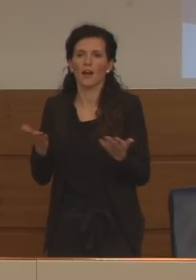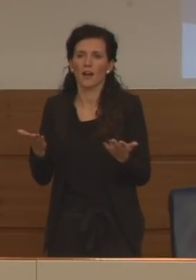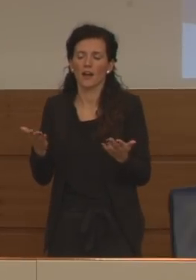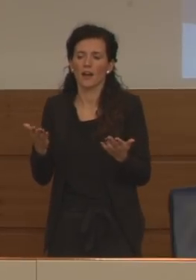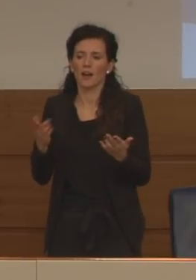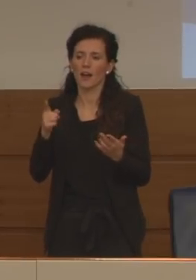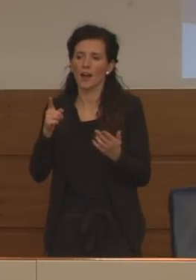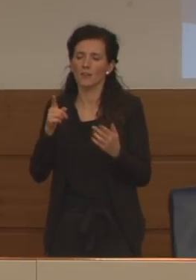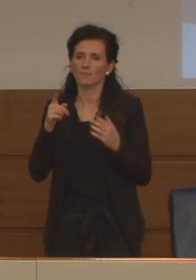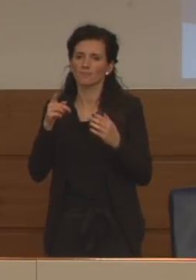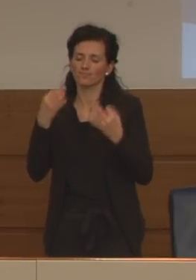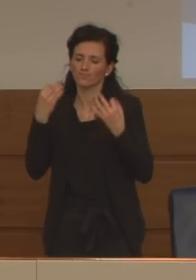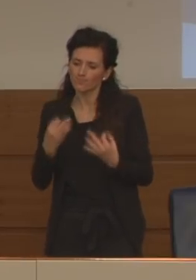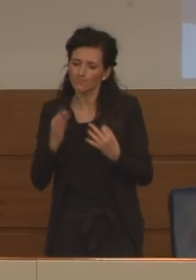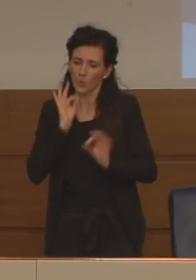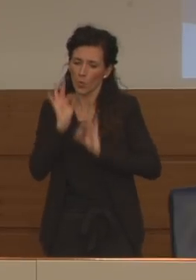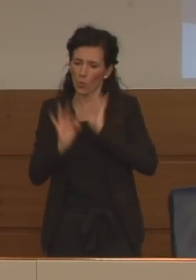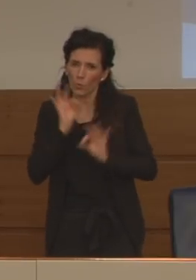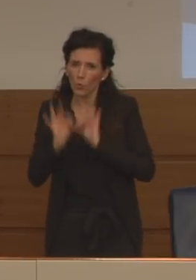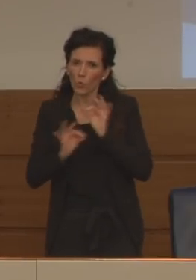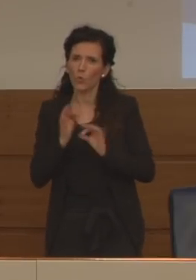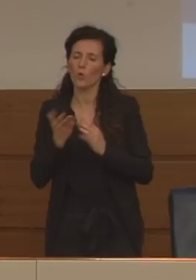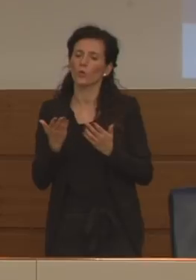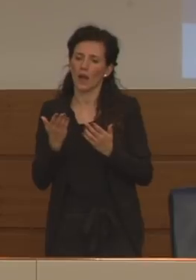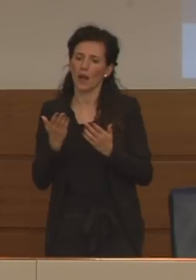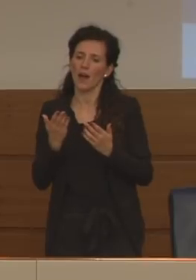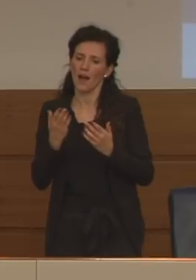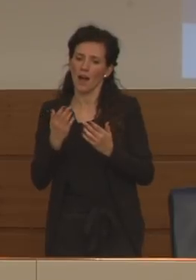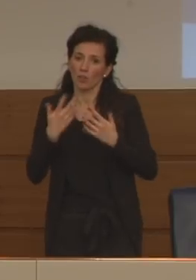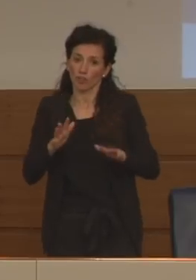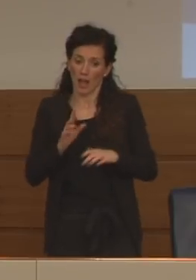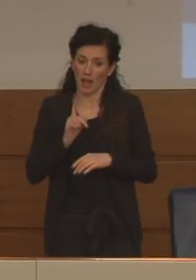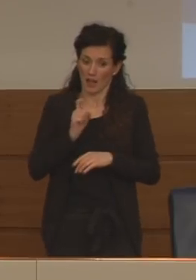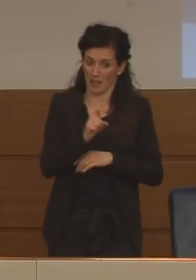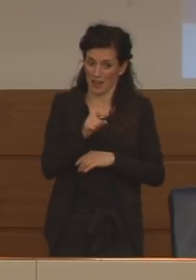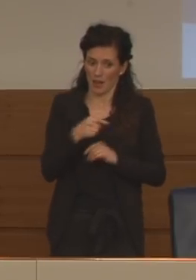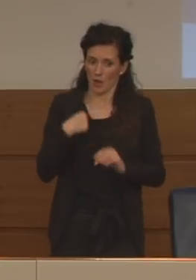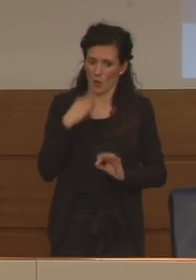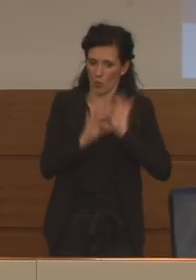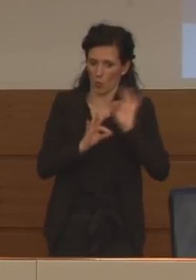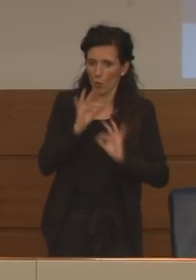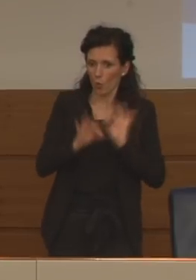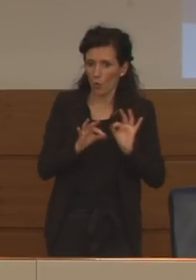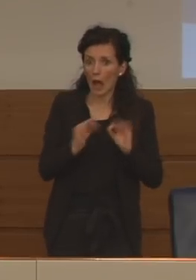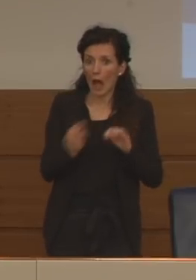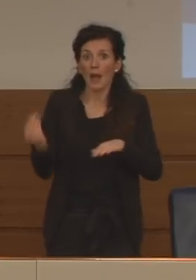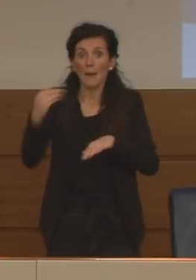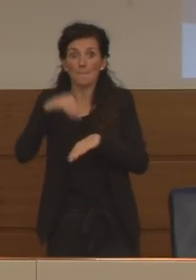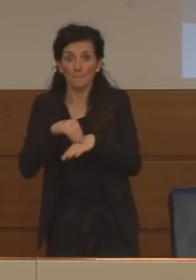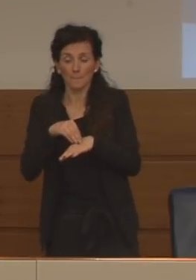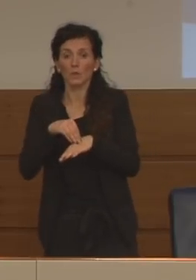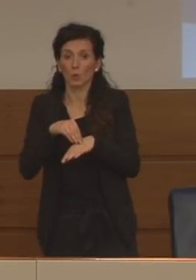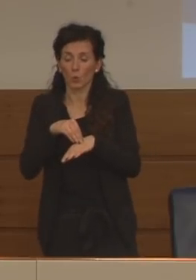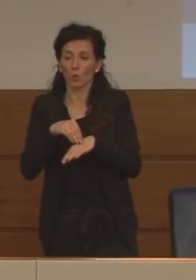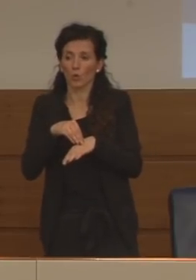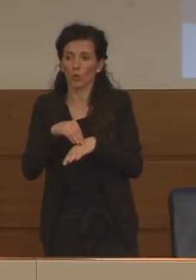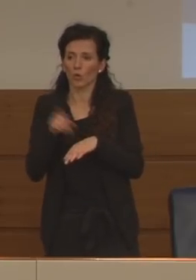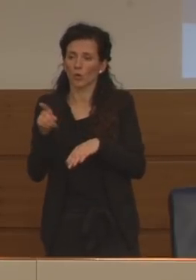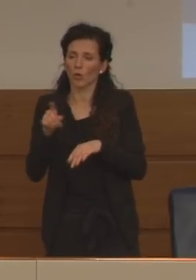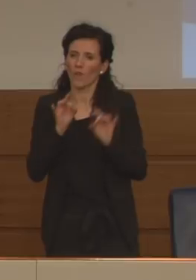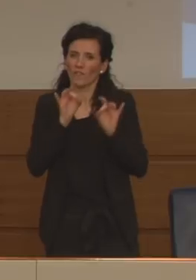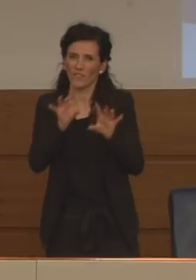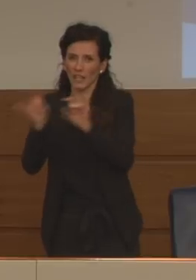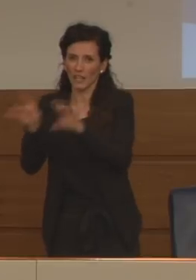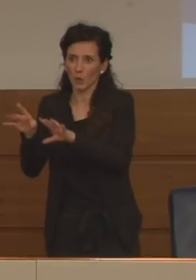seriamente dal punto di vista anche della prognosi dove questo un elemento aggiuntivo fa un po da